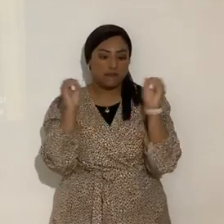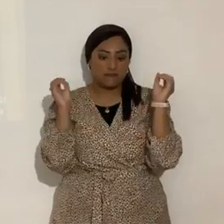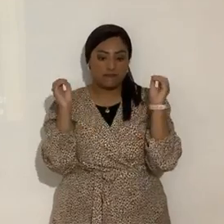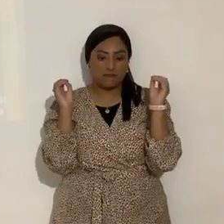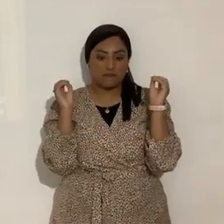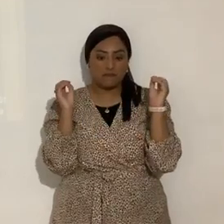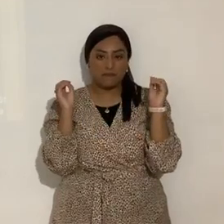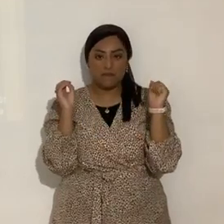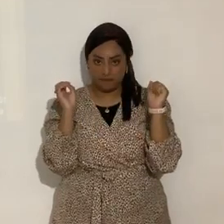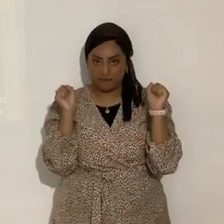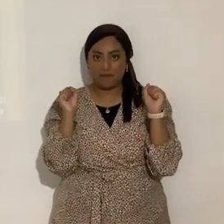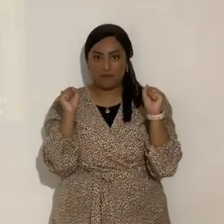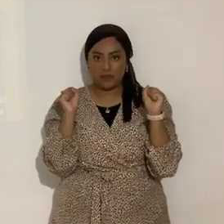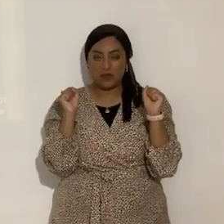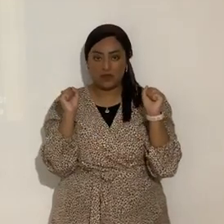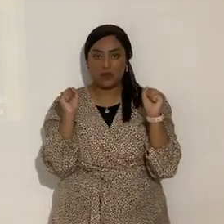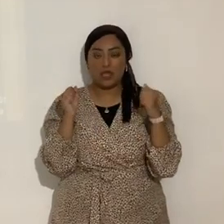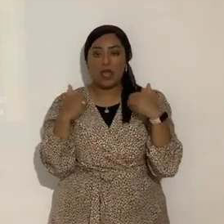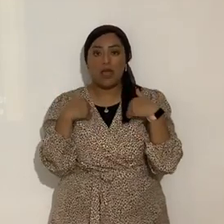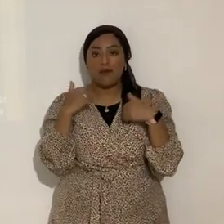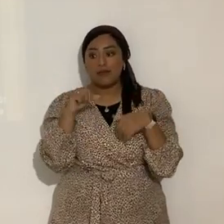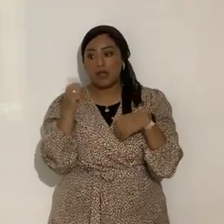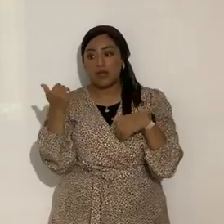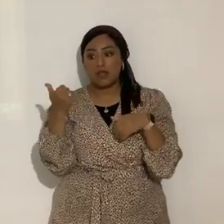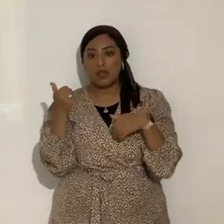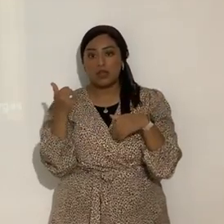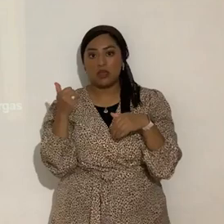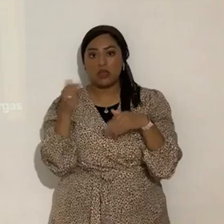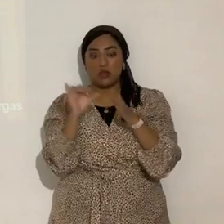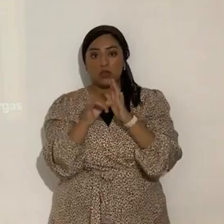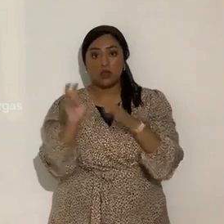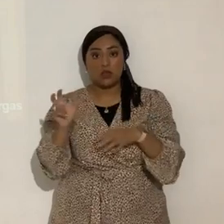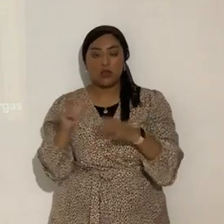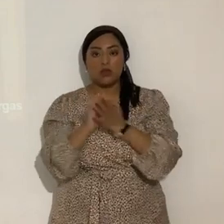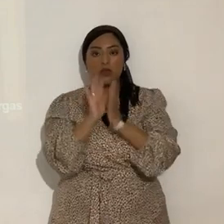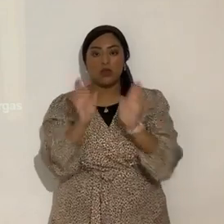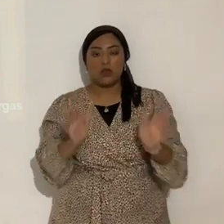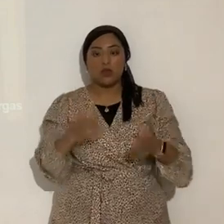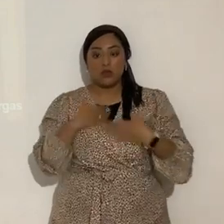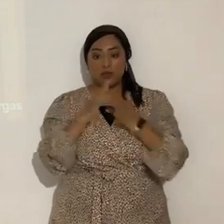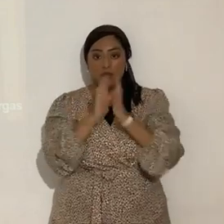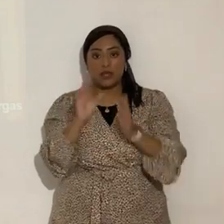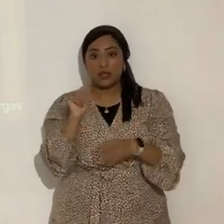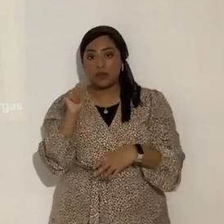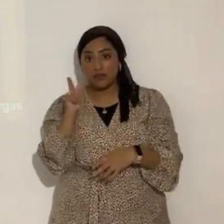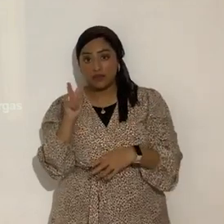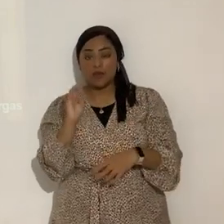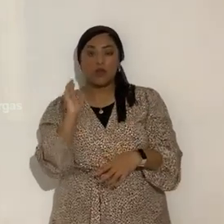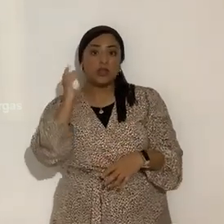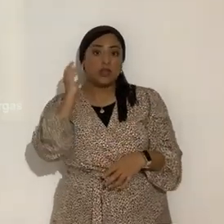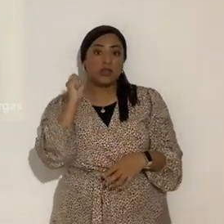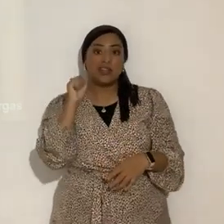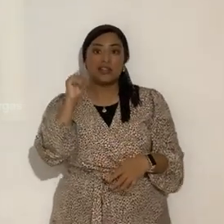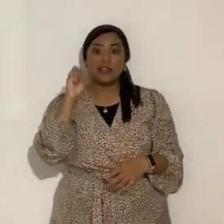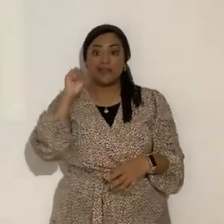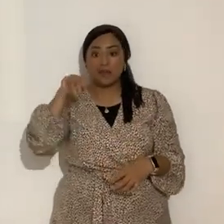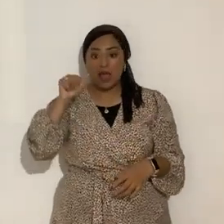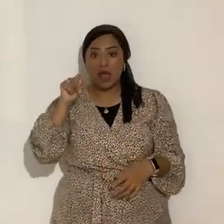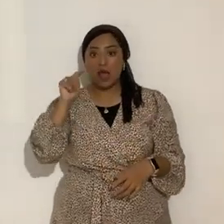para nada, ¿de acuerdo? Tenemos otros canales como Gozo y Paz TV, Gozo y Paz Niños, la radio Simchat Torah, la